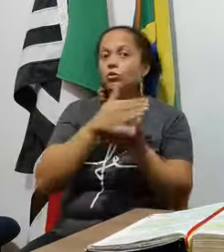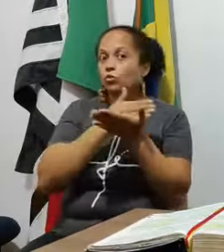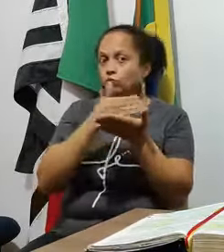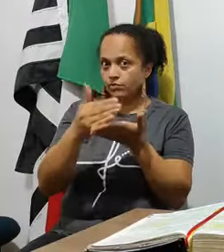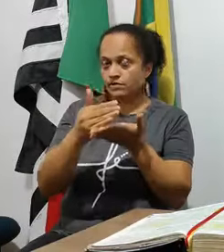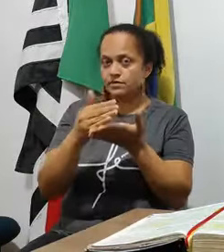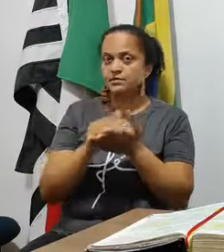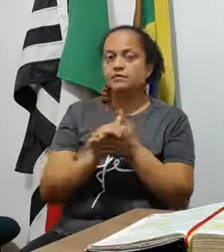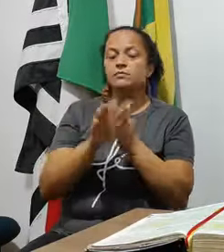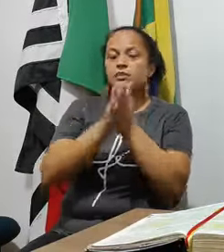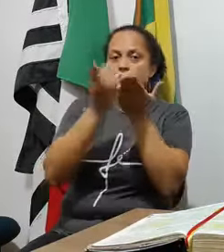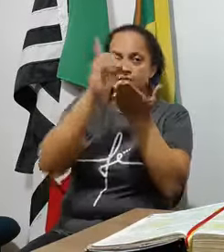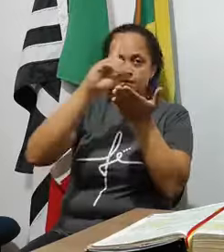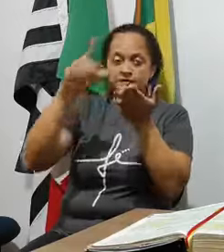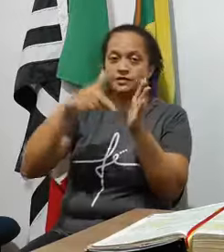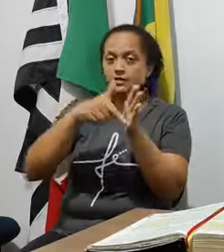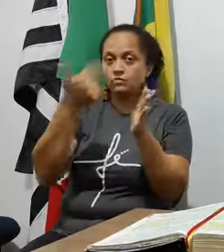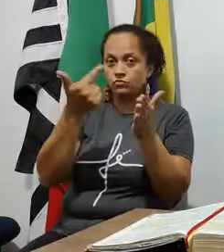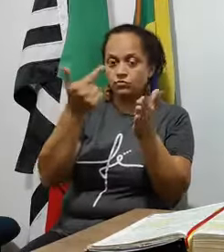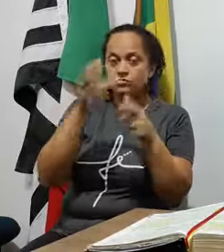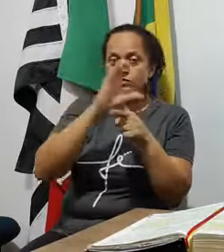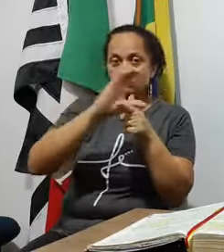2 Coríntios, capítulo 7,